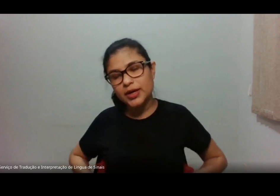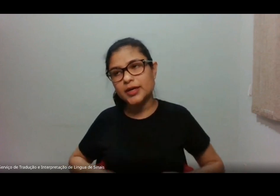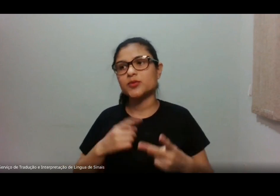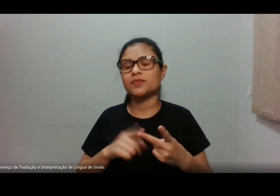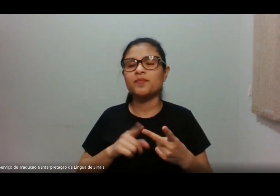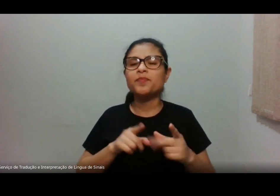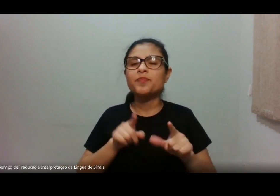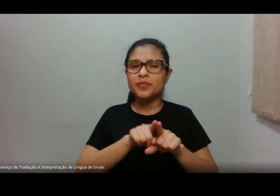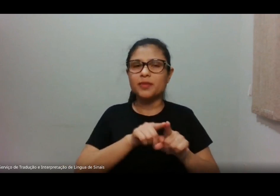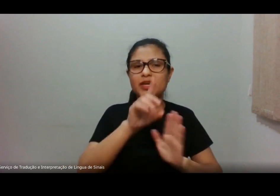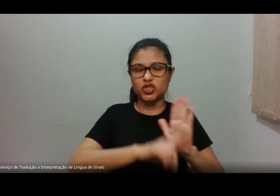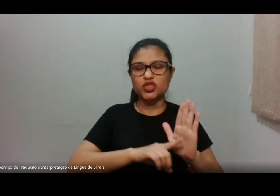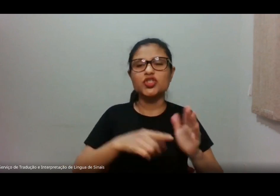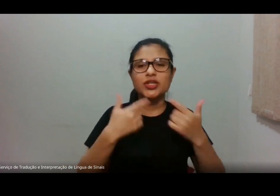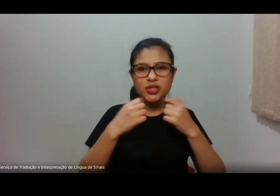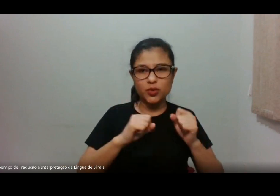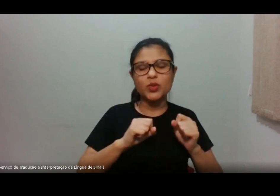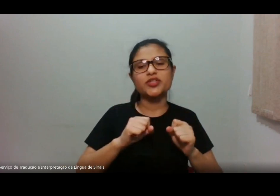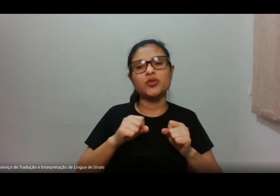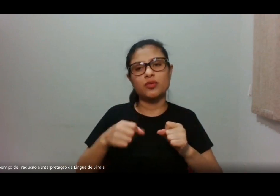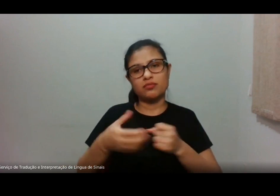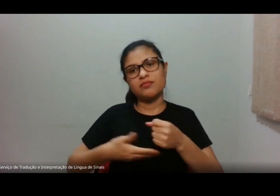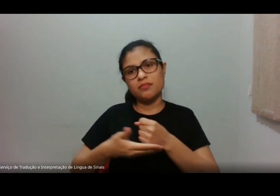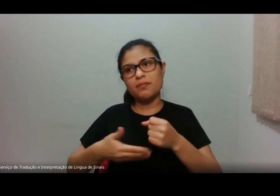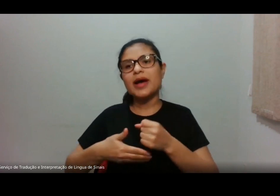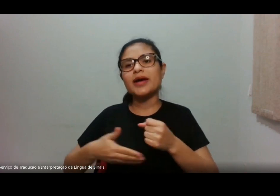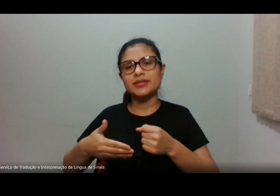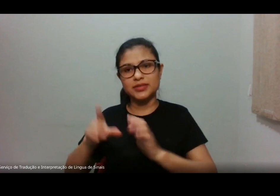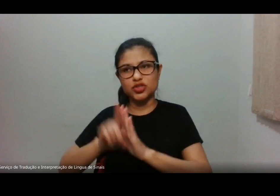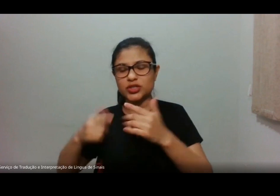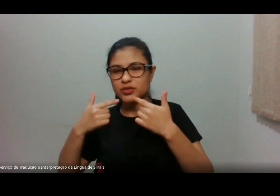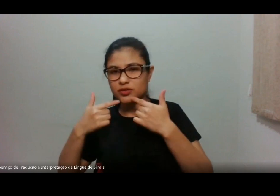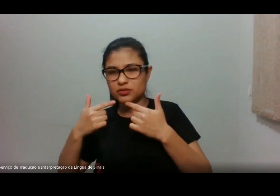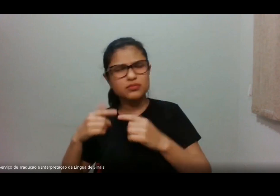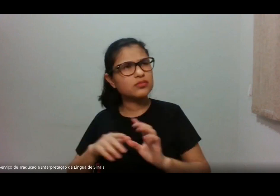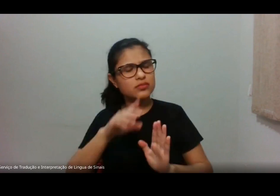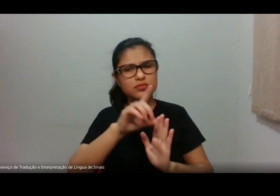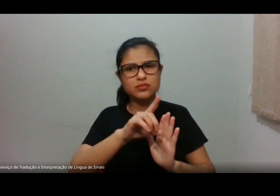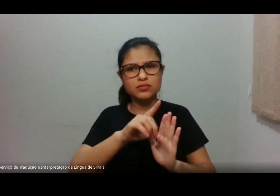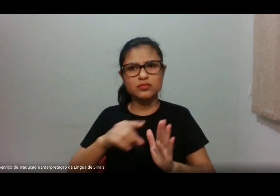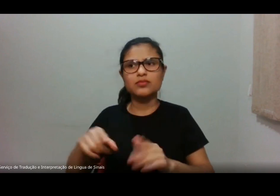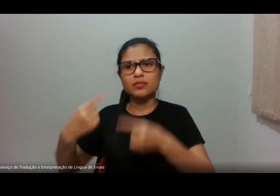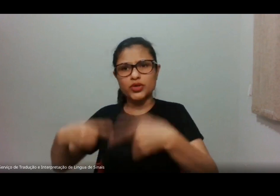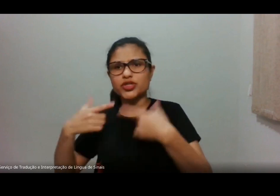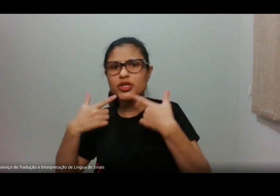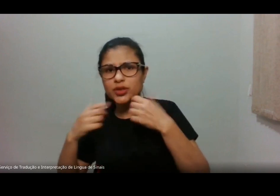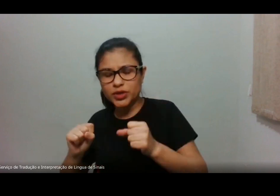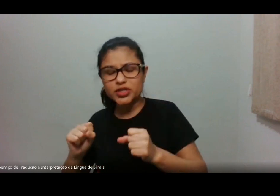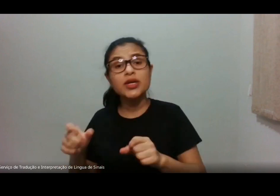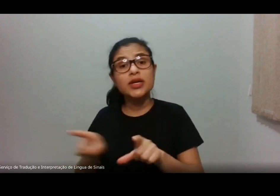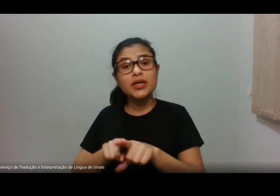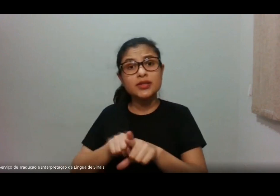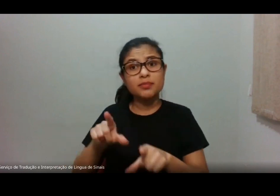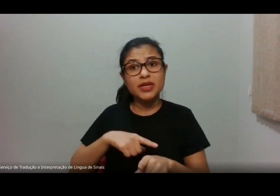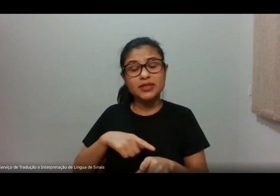e a partir dos estudos linguísticos. Estamos produzindo, já é o Sanner, a Gonçalves, que eu citei, eu, esse verbete para a enciclopédia,